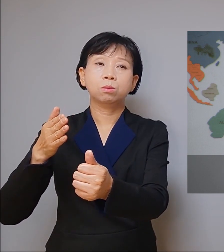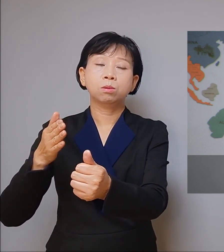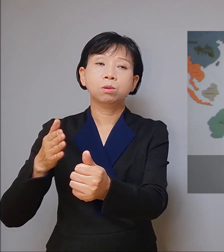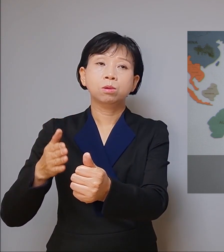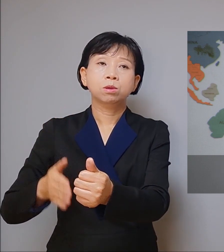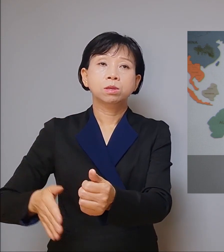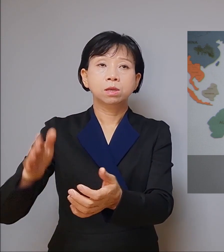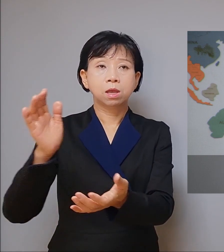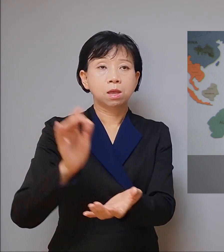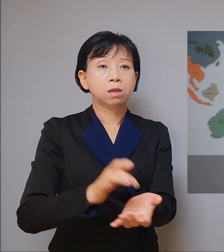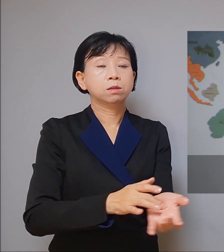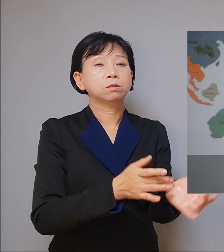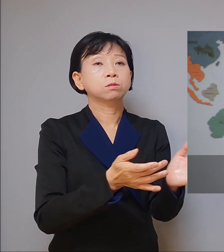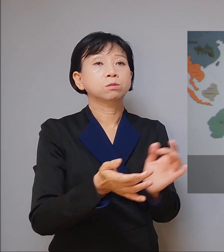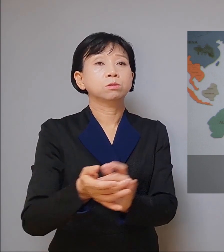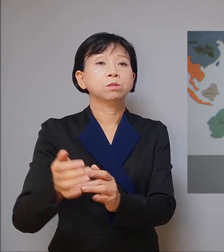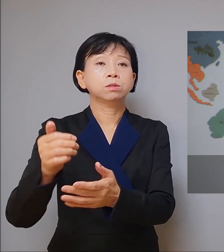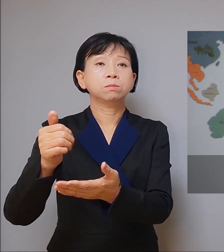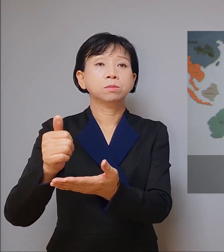나오시오.